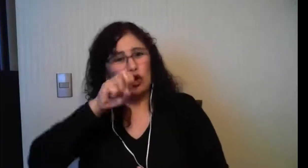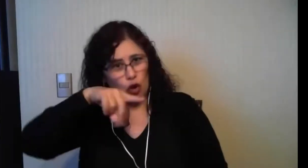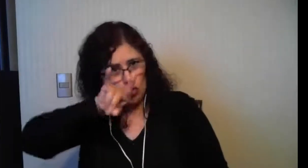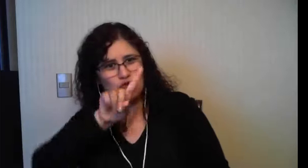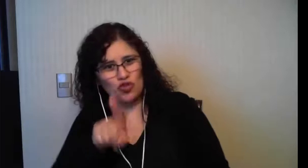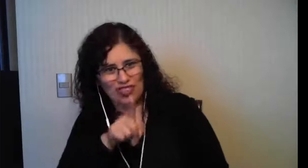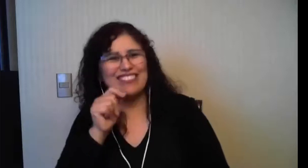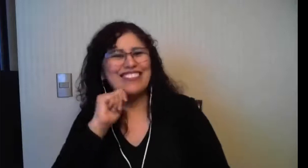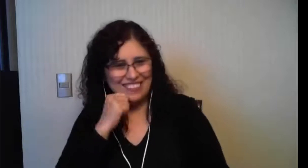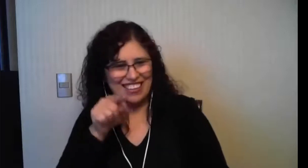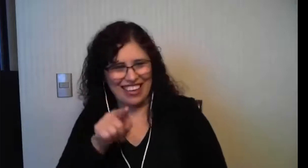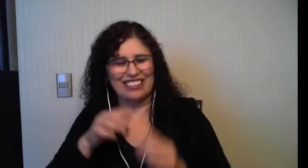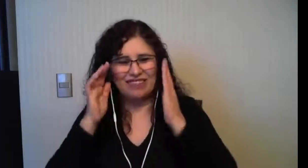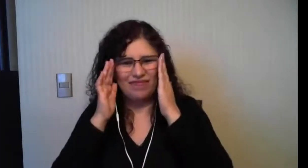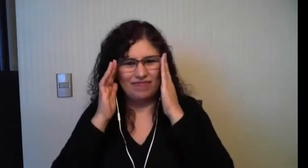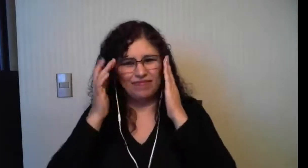Entonces,